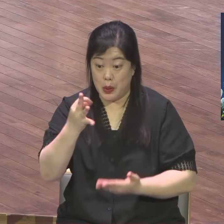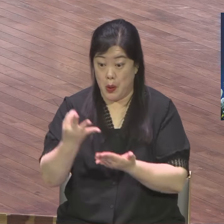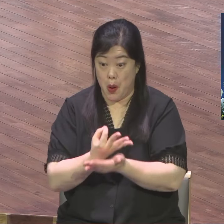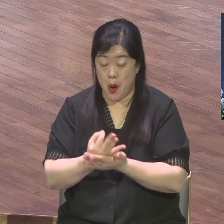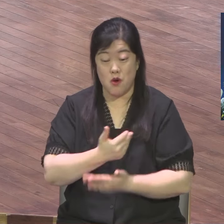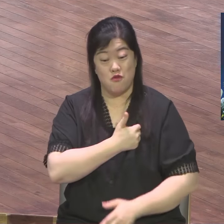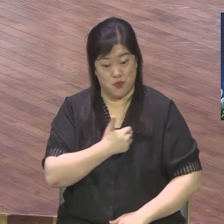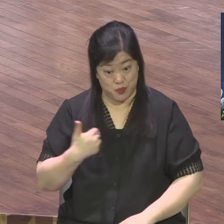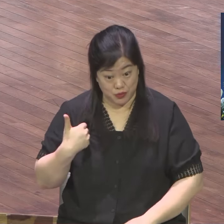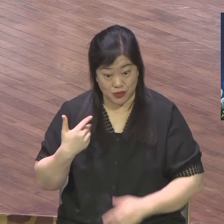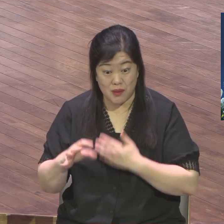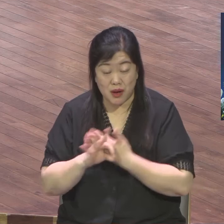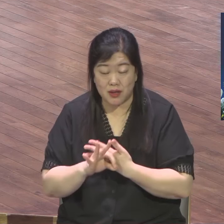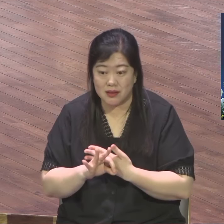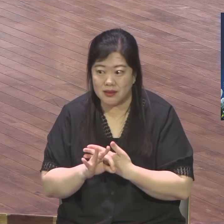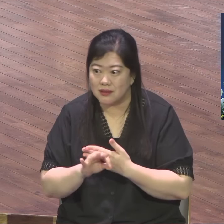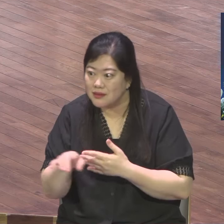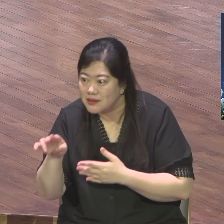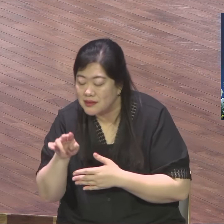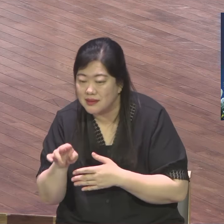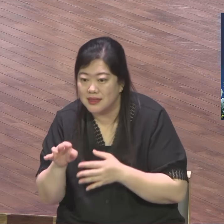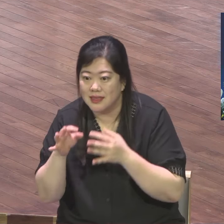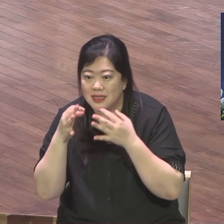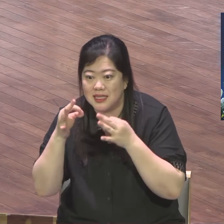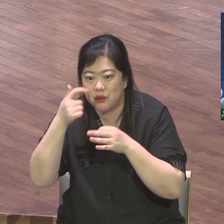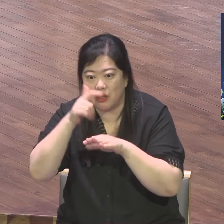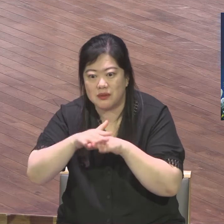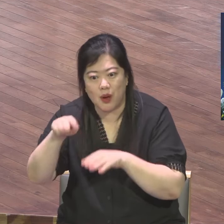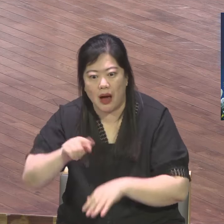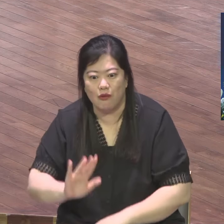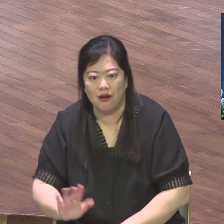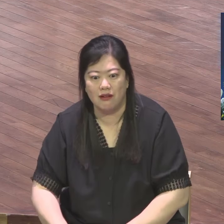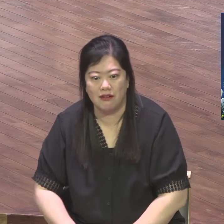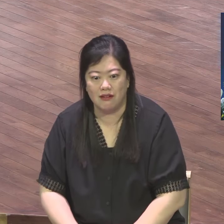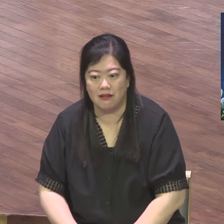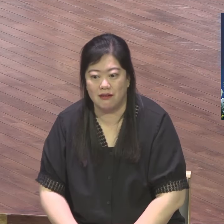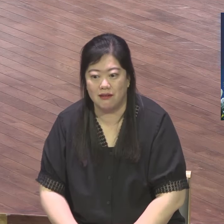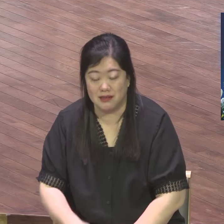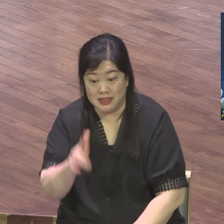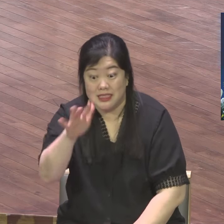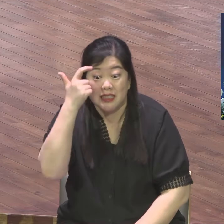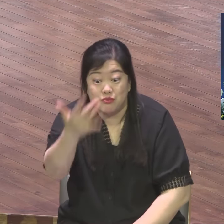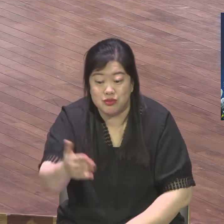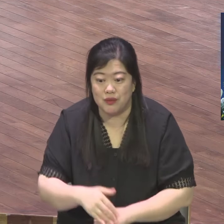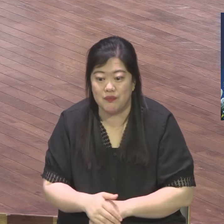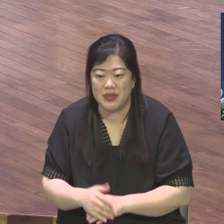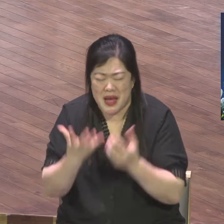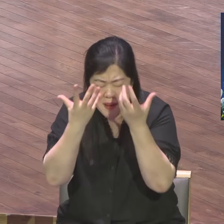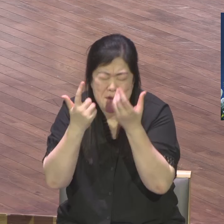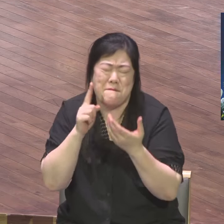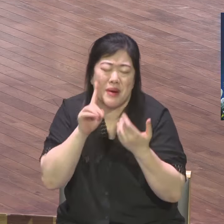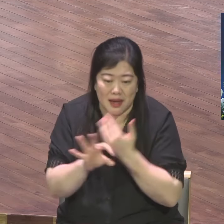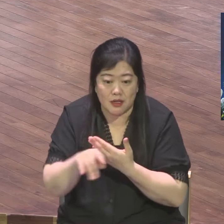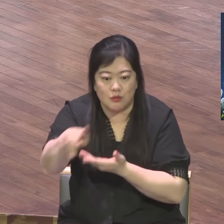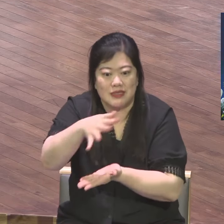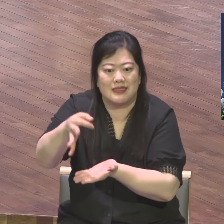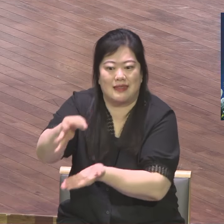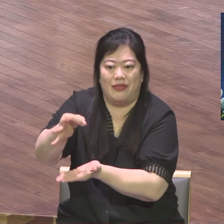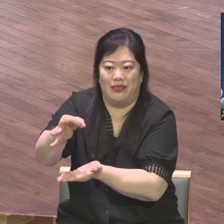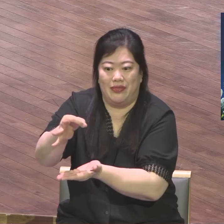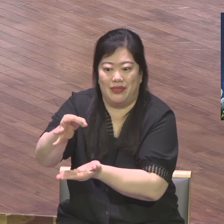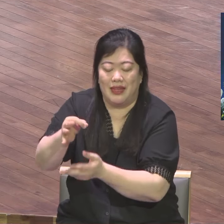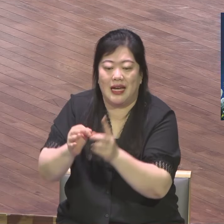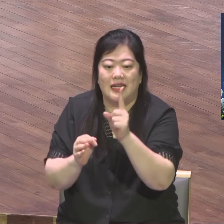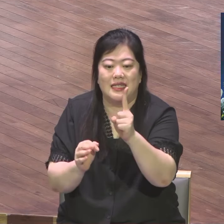안 나옵니다. 한 몇 조 있으면요, 그 관리한다고요. 몇 조 놔두고 막